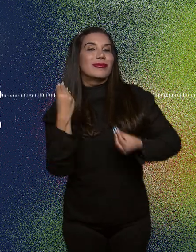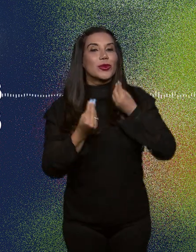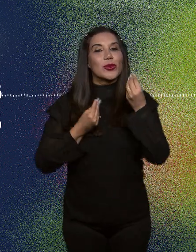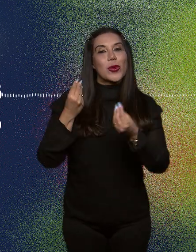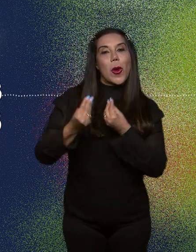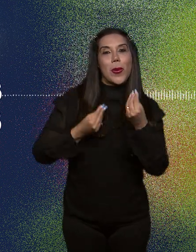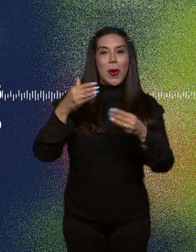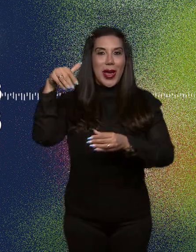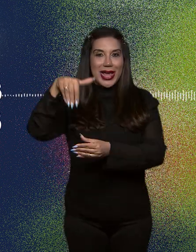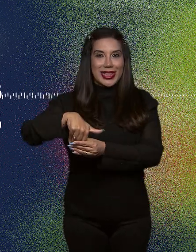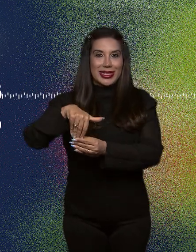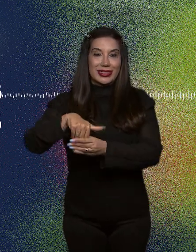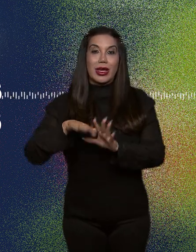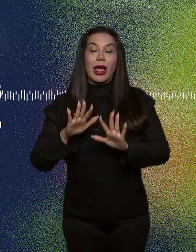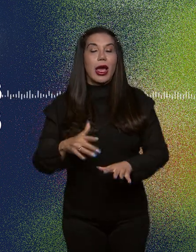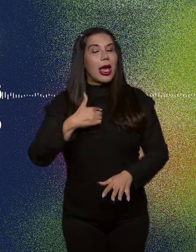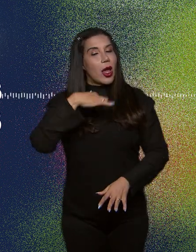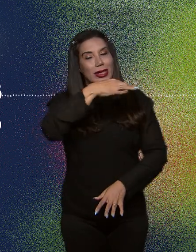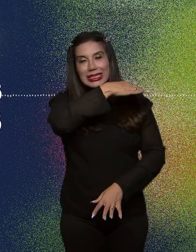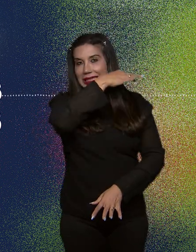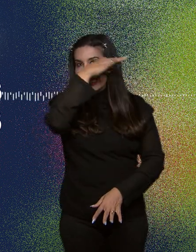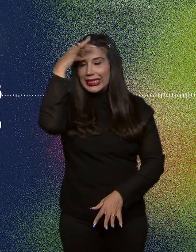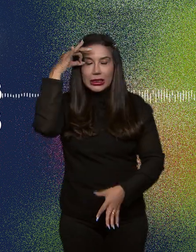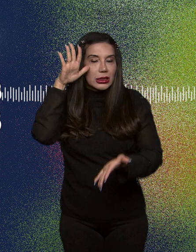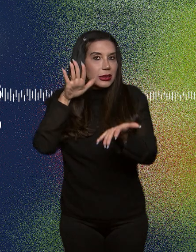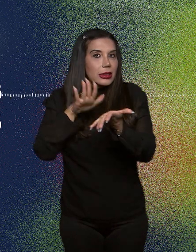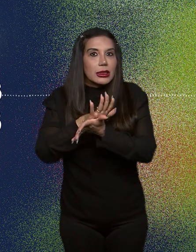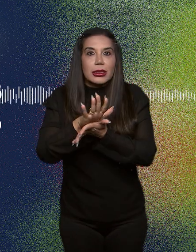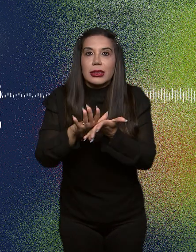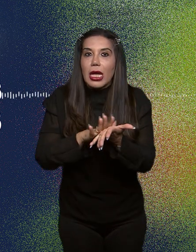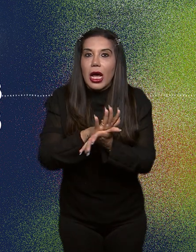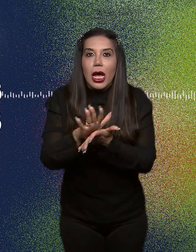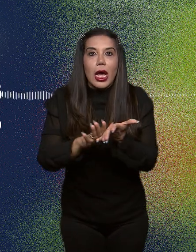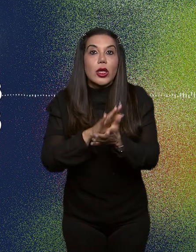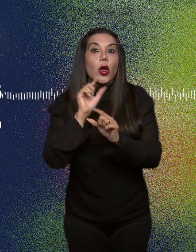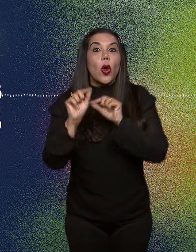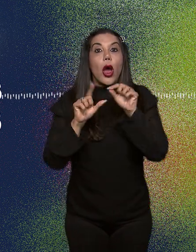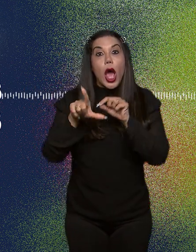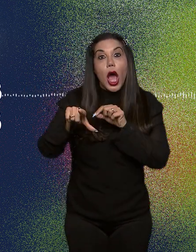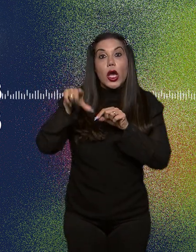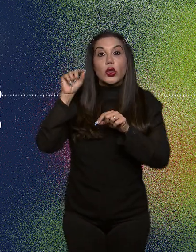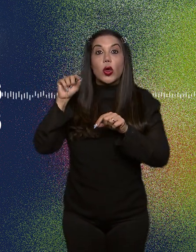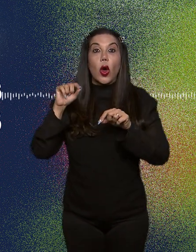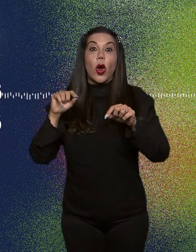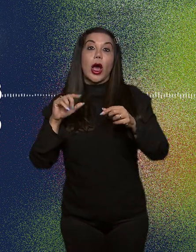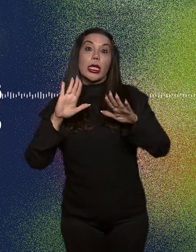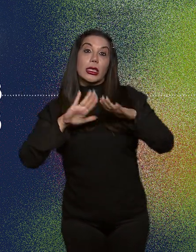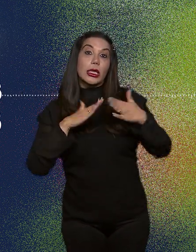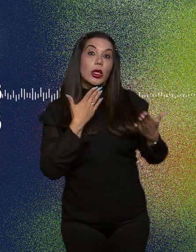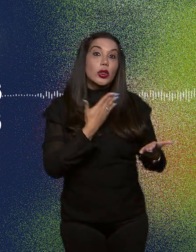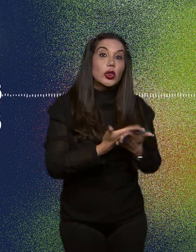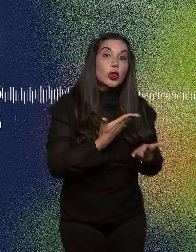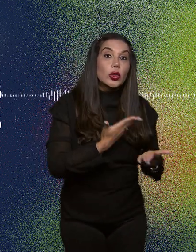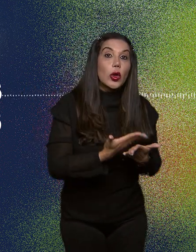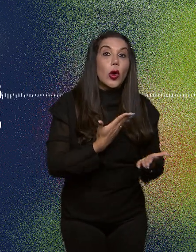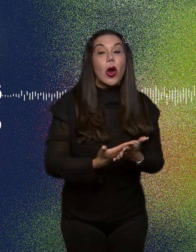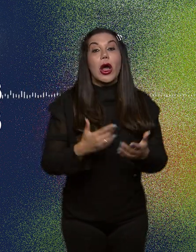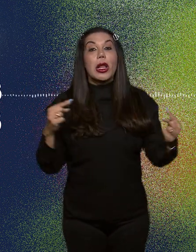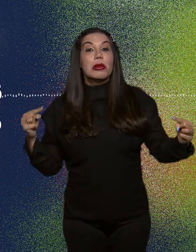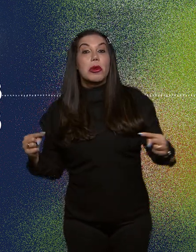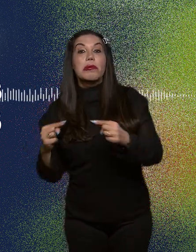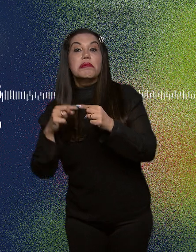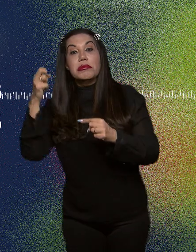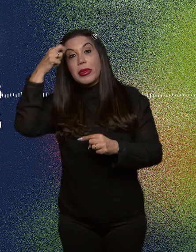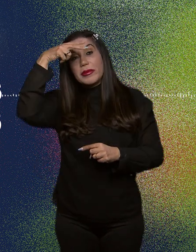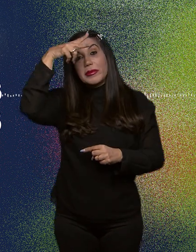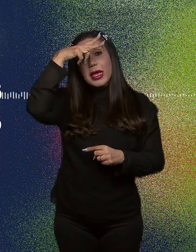esse processo. Eu não estou entendendo nada. O que a escolha na escola tem a ver com a eleição para prefeito e